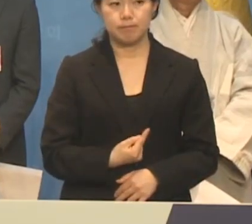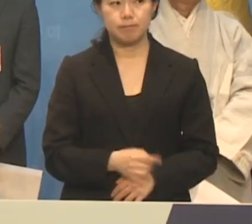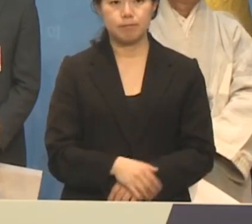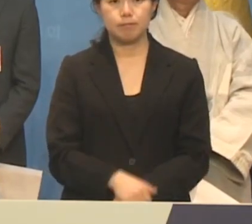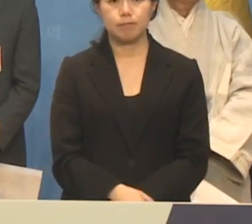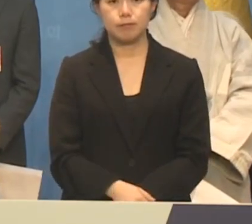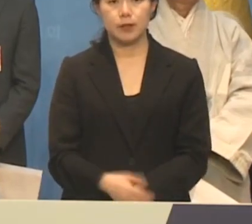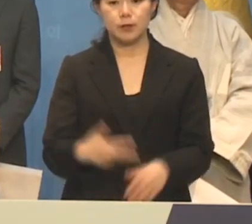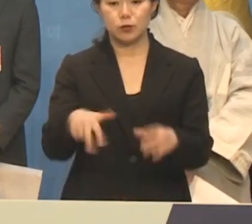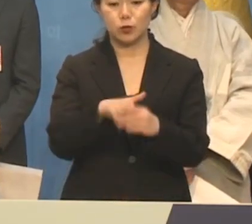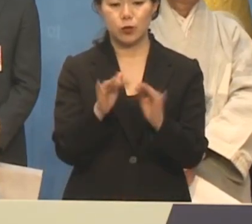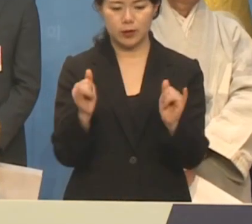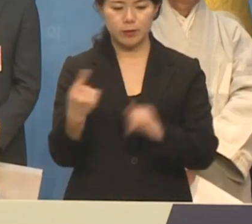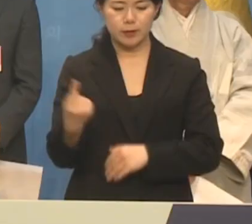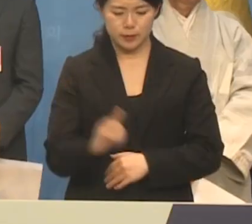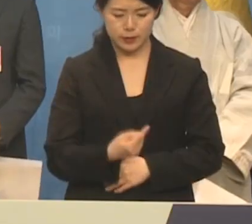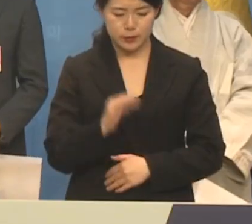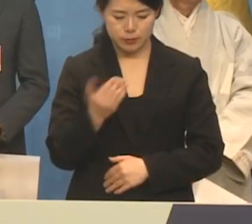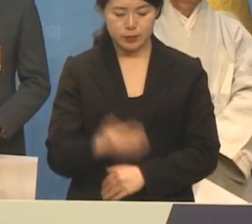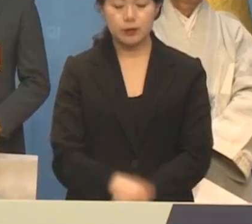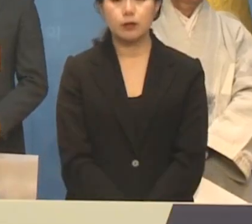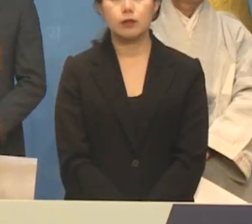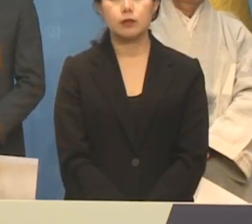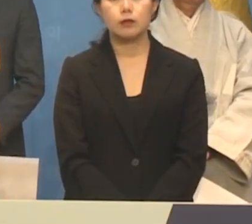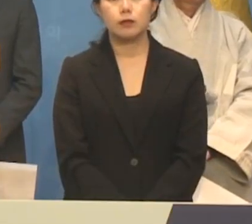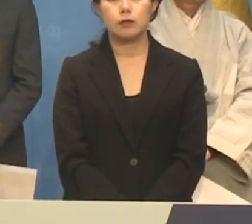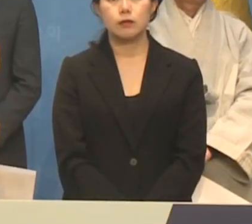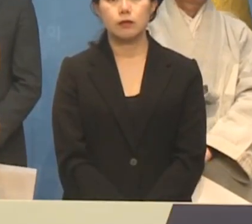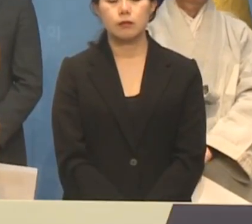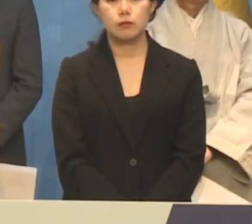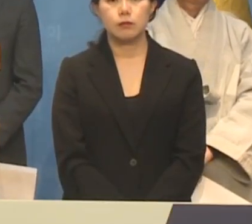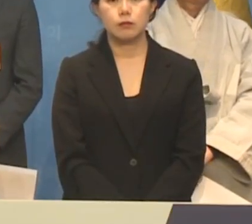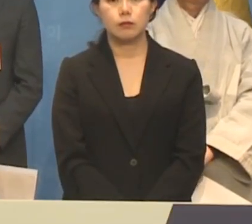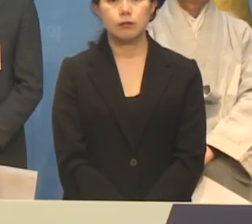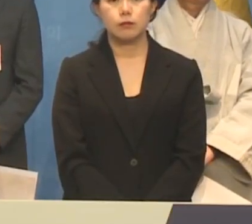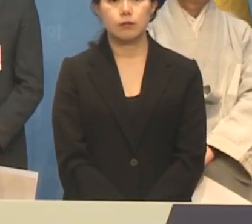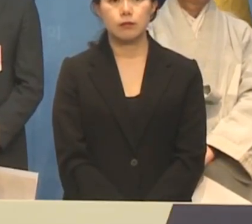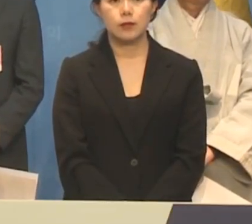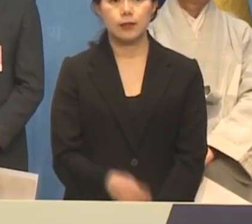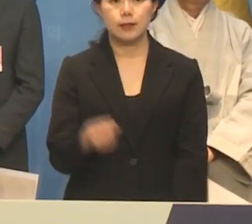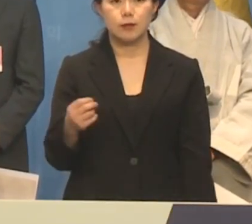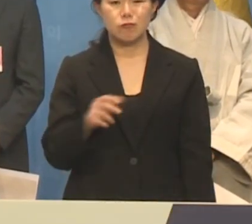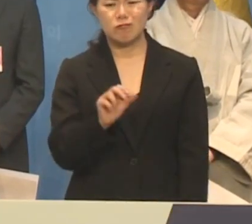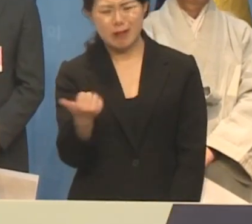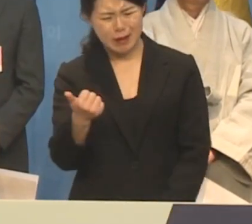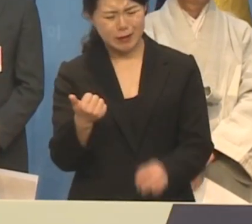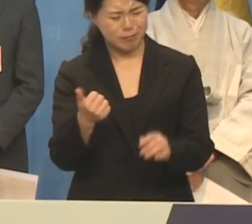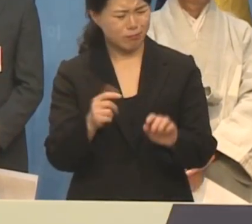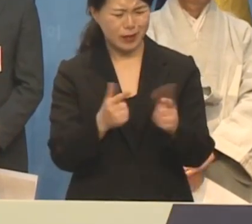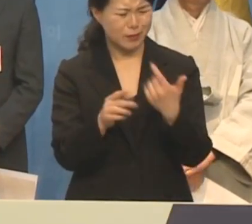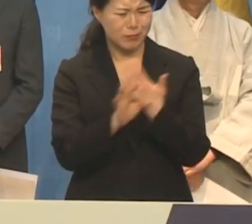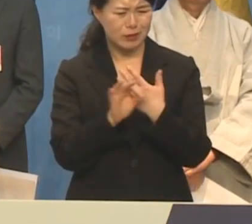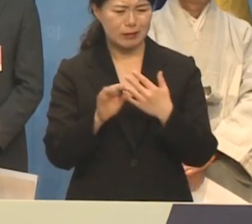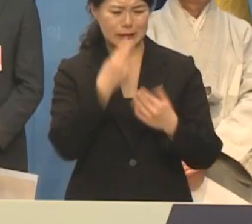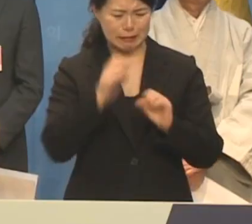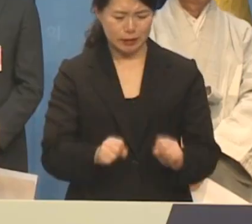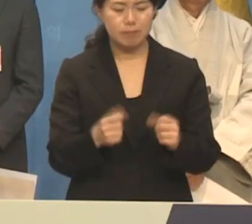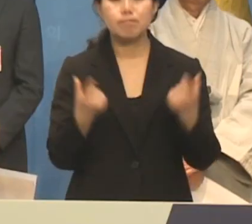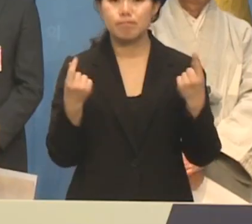여러 종교인들이 나섰습니다. 또 뭐 죽기 아니면 살기죠. 뭐 좋은 일 하다가